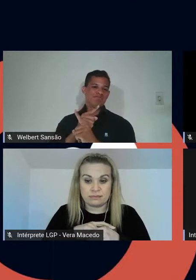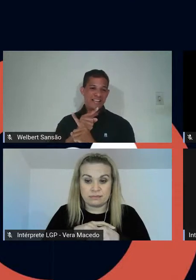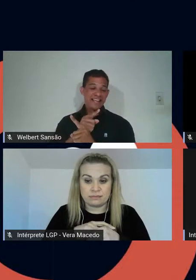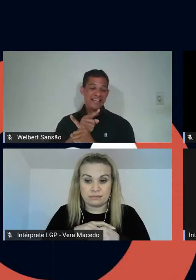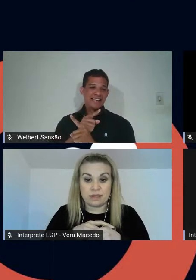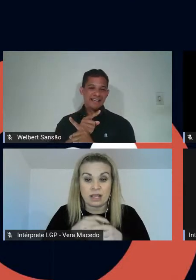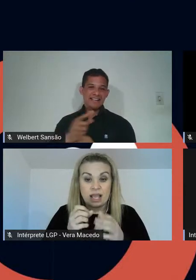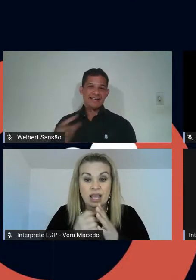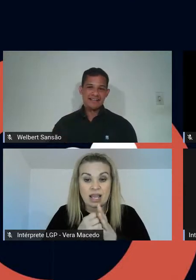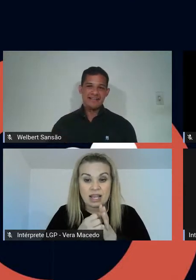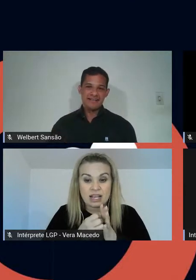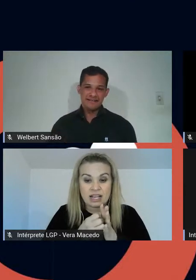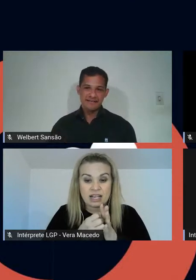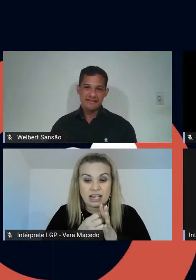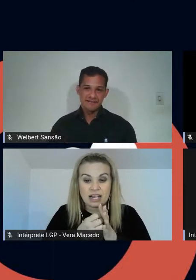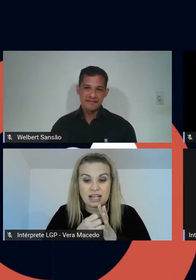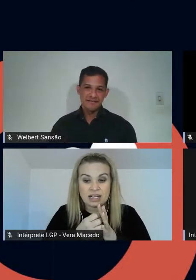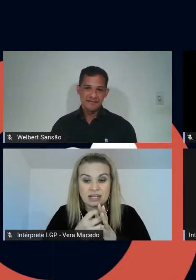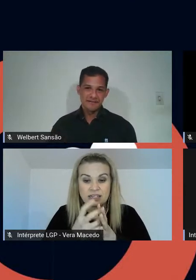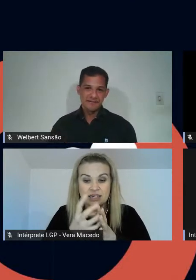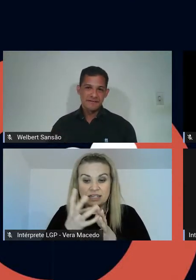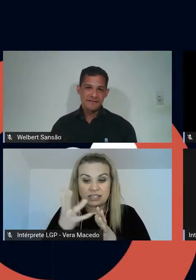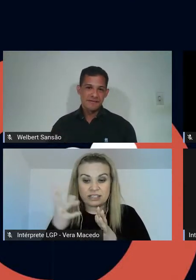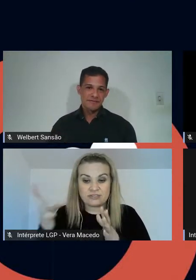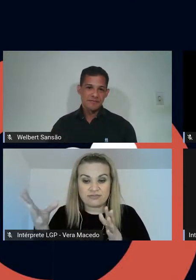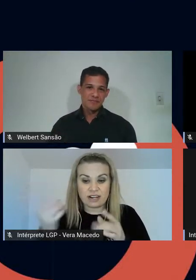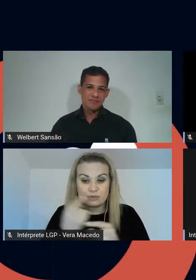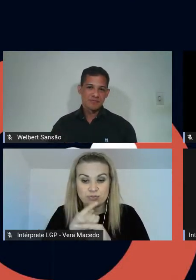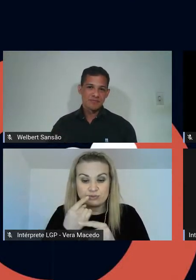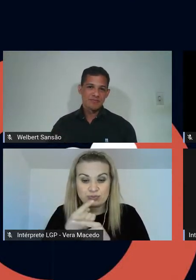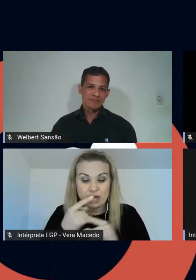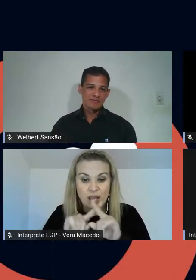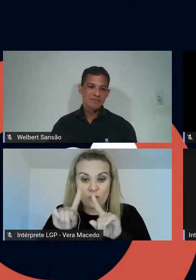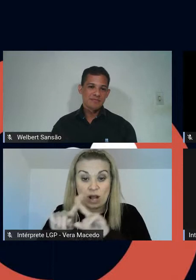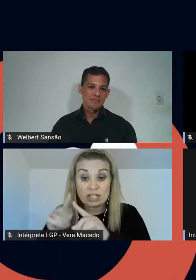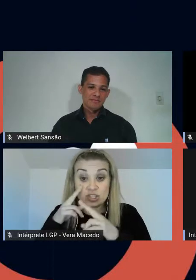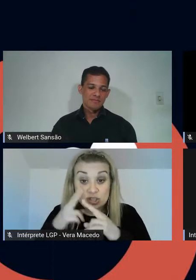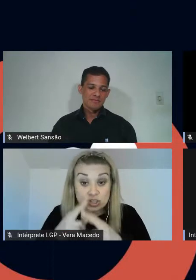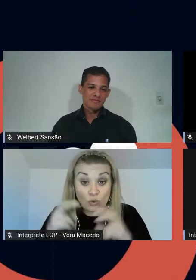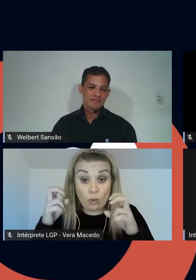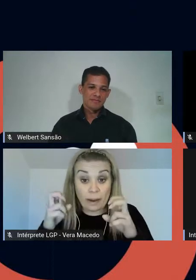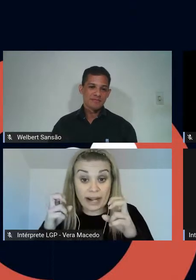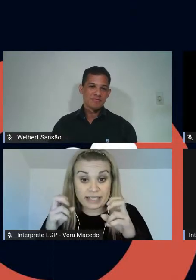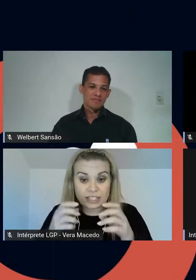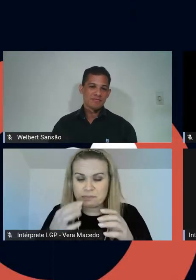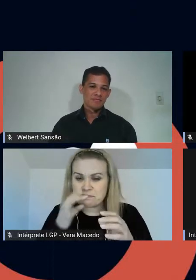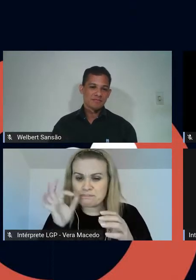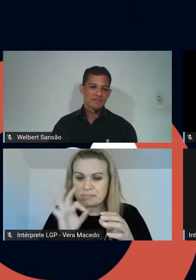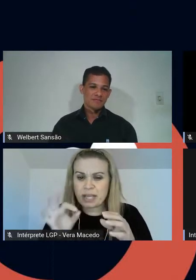As mais belas descobertas ocorrem quando elas são vistas com um novo